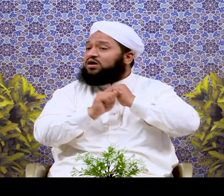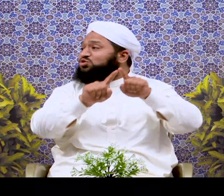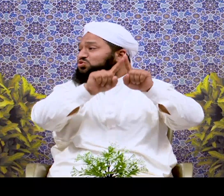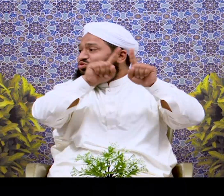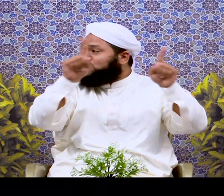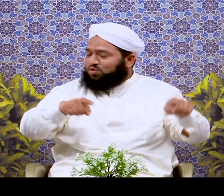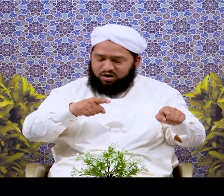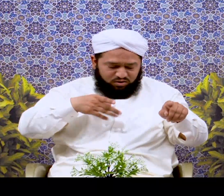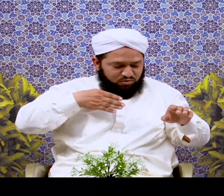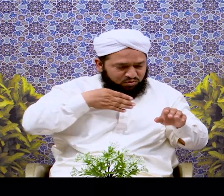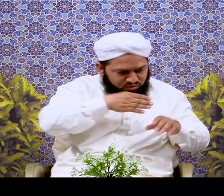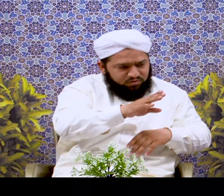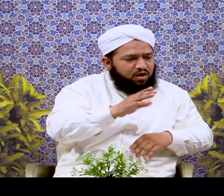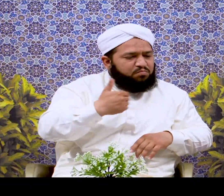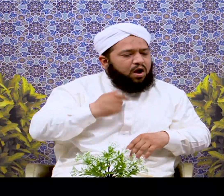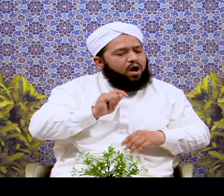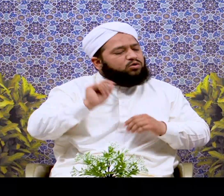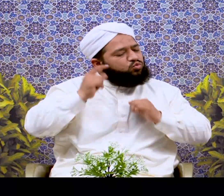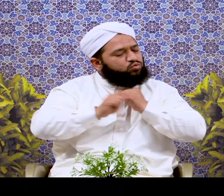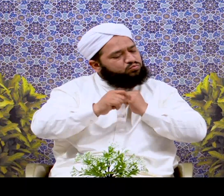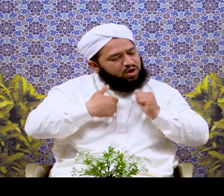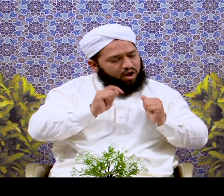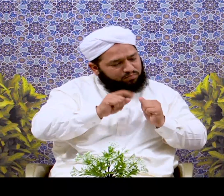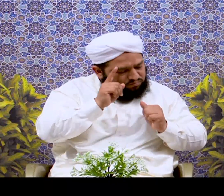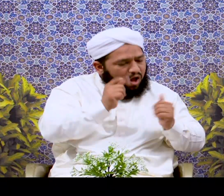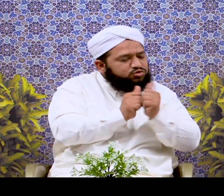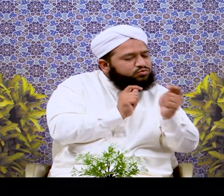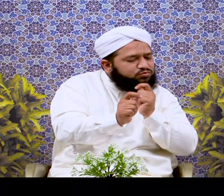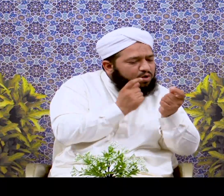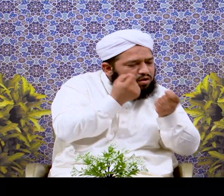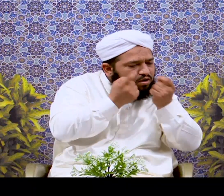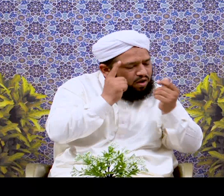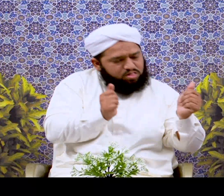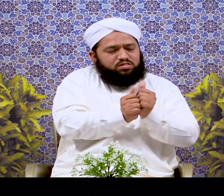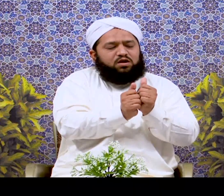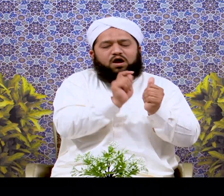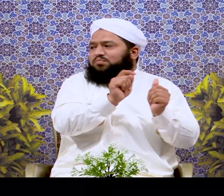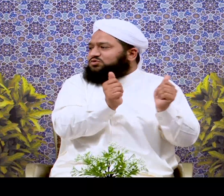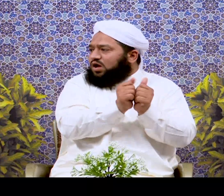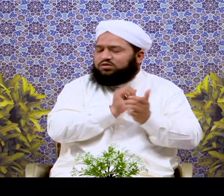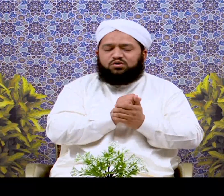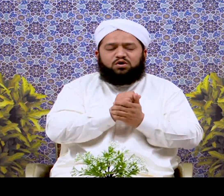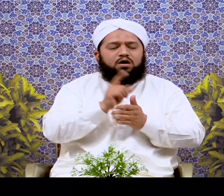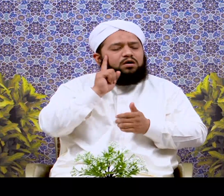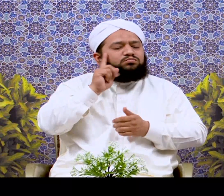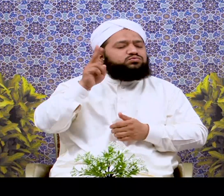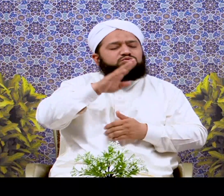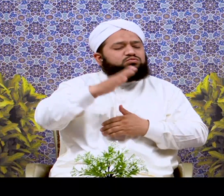خود بھی سونار تھے، لہذا اس سونار سے واقفیت کی، پھر اسی دکان پر کام کرنے لگے۔ دکان کے مالک نے کچھ عرصے کے بعد